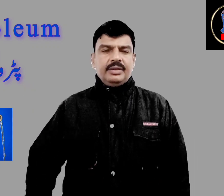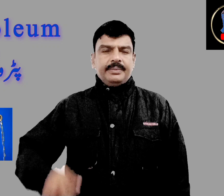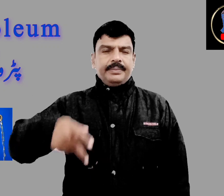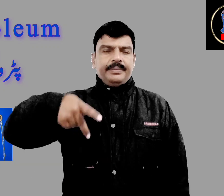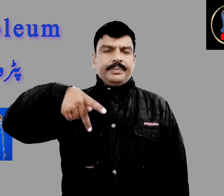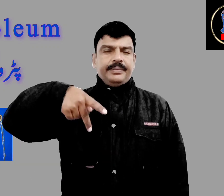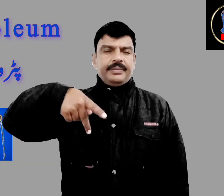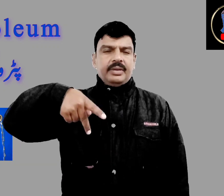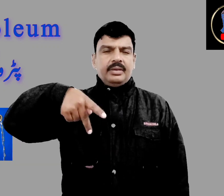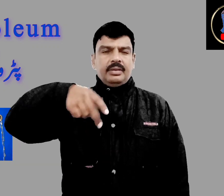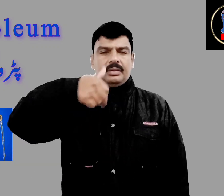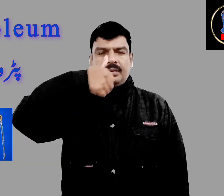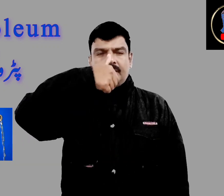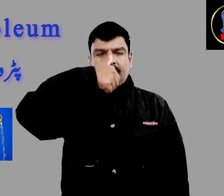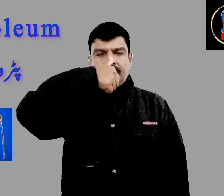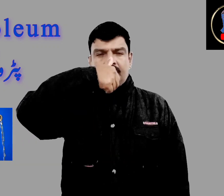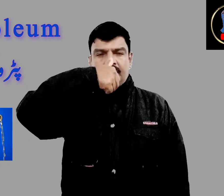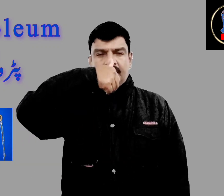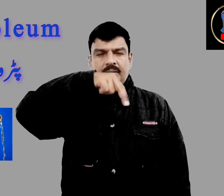पेट्रोलियम। पी